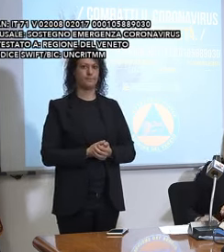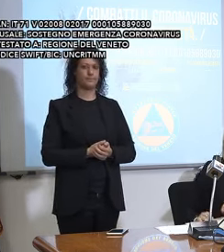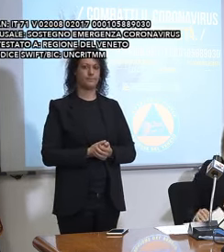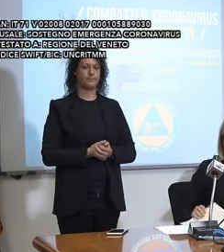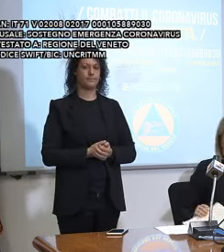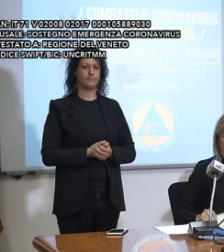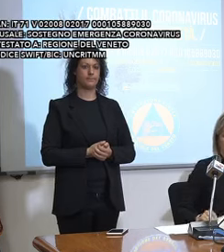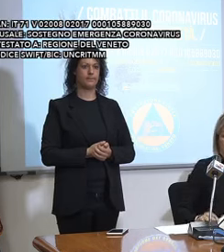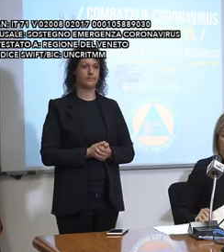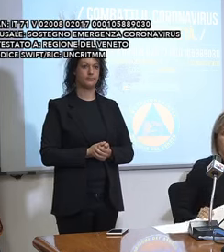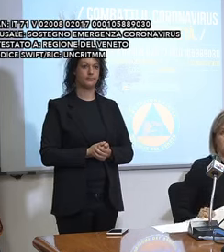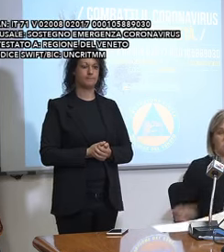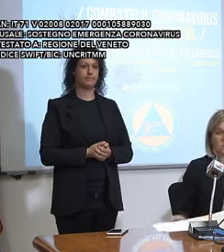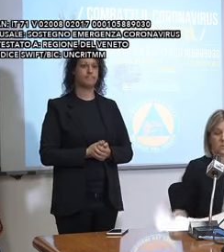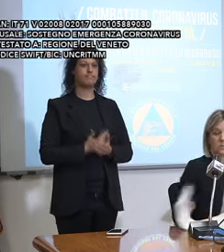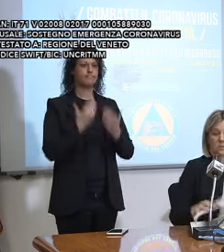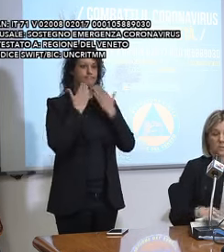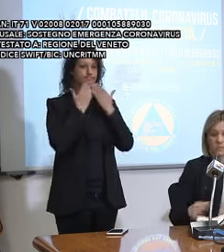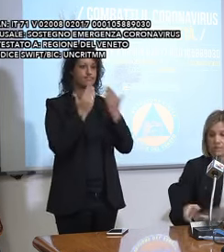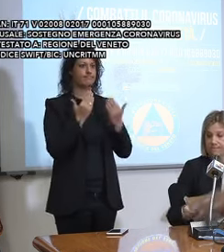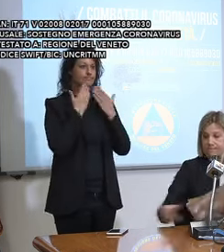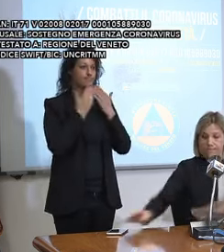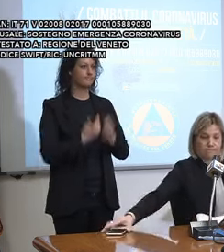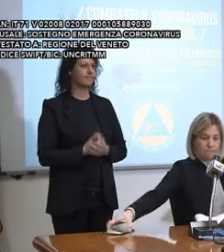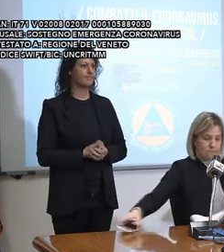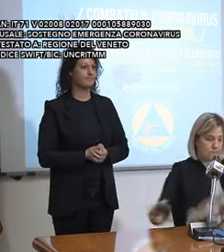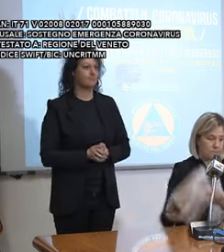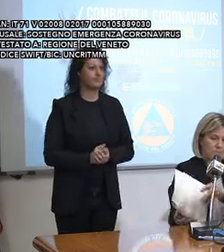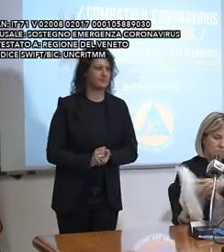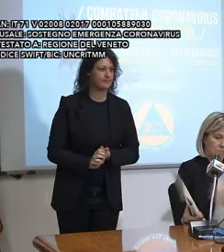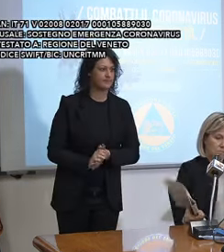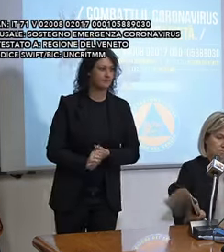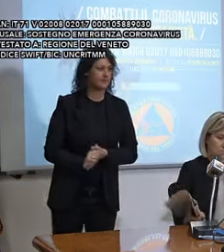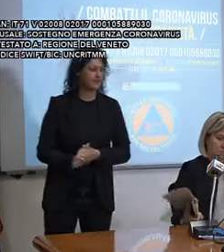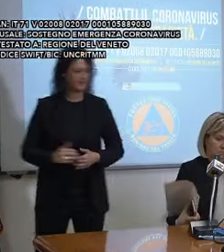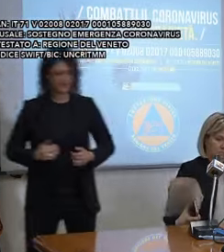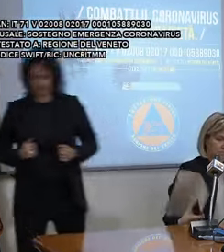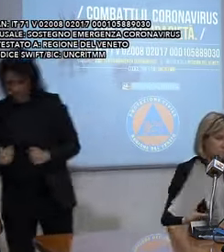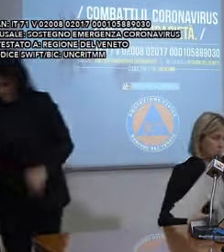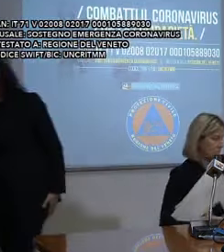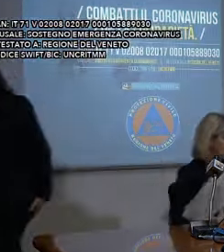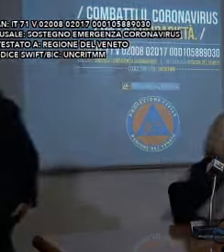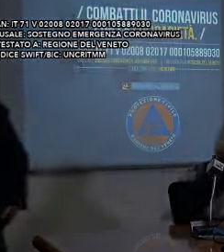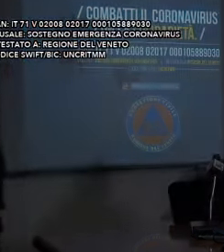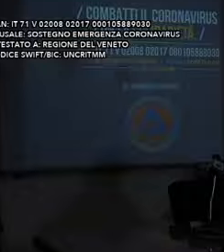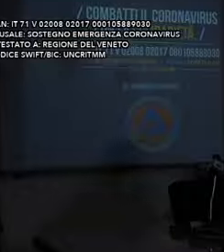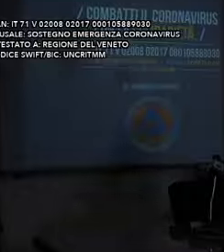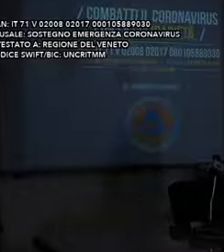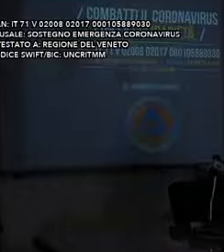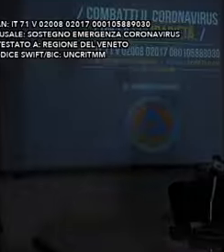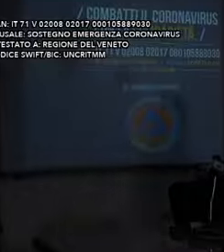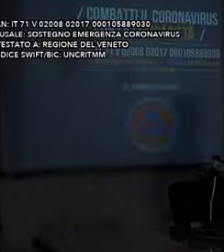Grazie. Grazie. Grazie. Grazie. Intanto vi do questa.